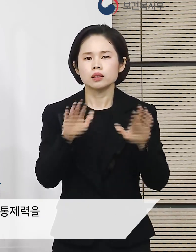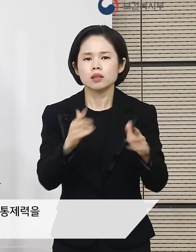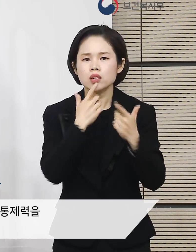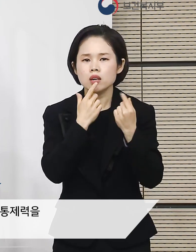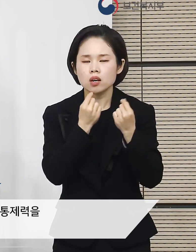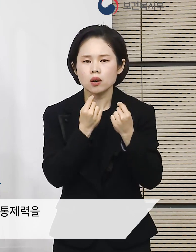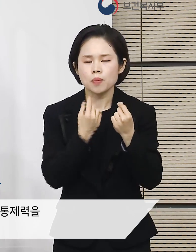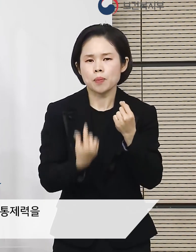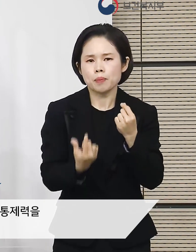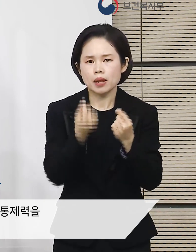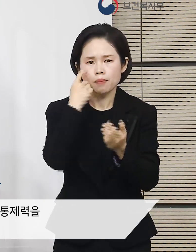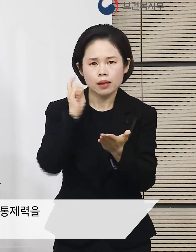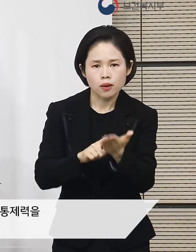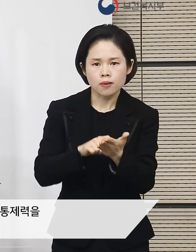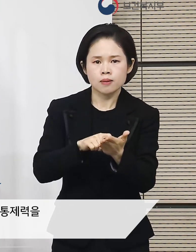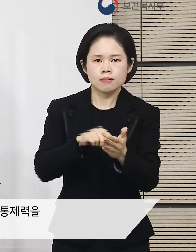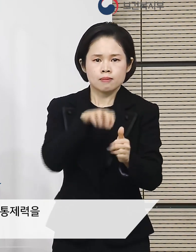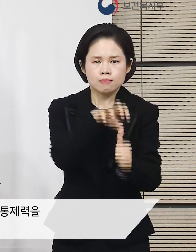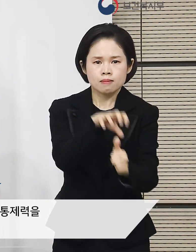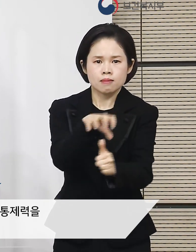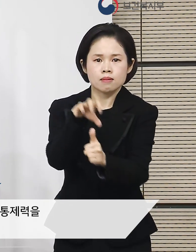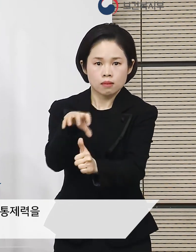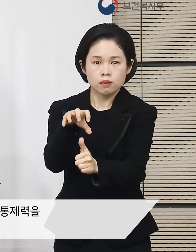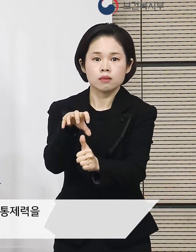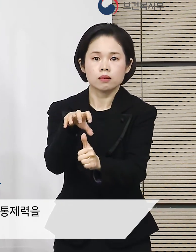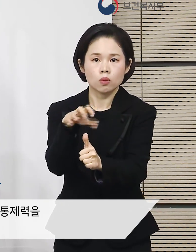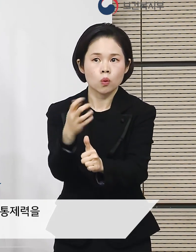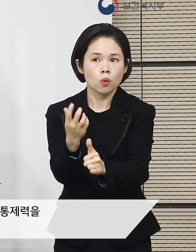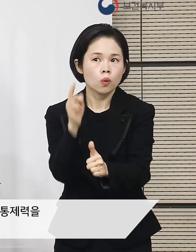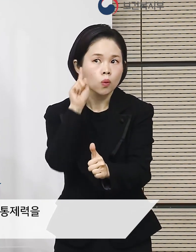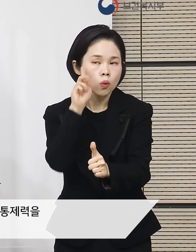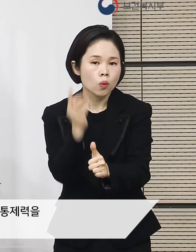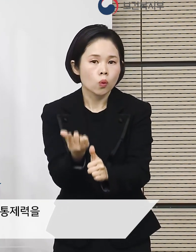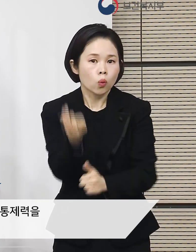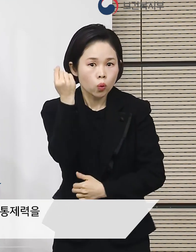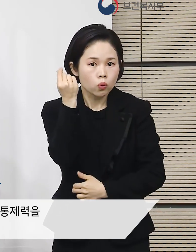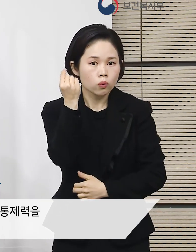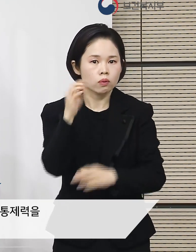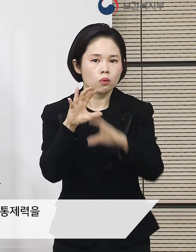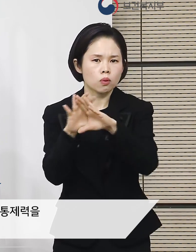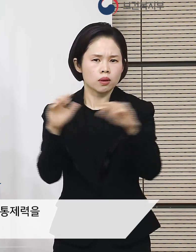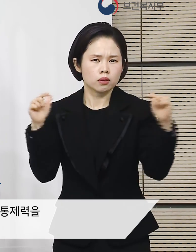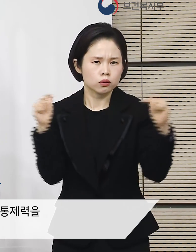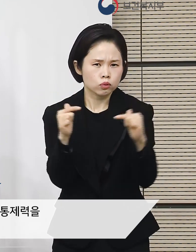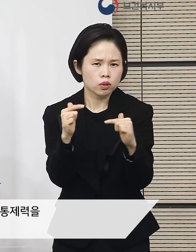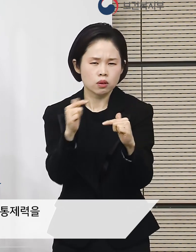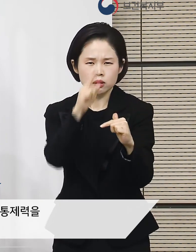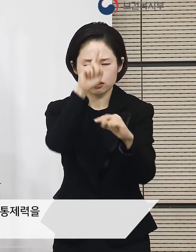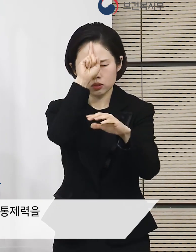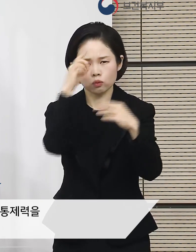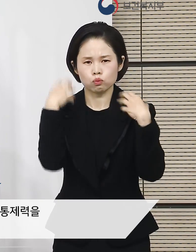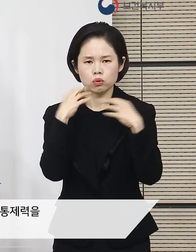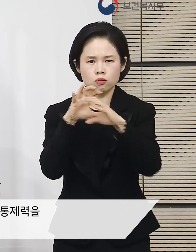지금의 추세가 이어진다면 빠른 시일 내 방역망의 통제력을 회복할 수 있으리라